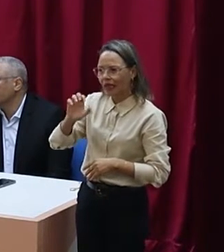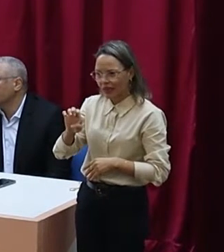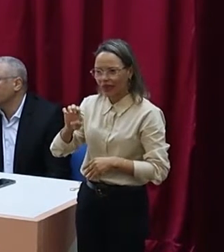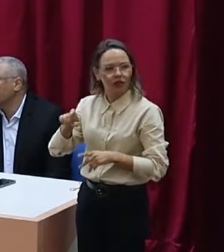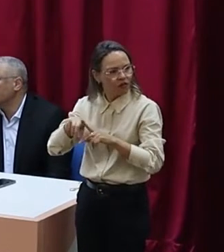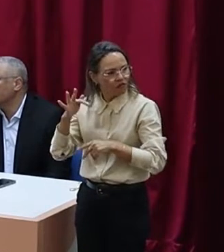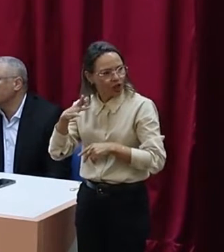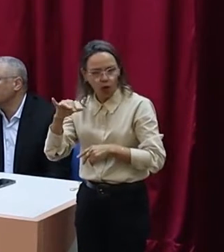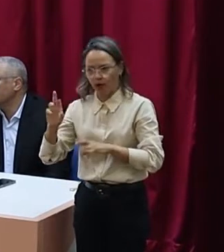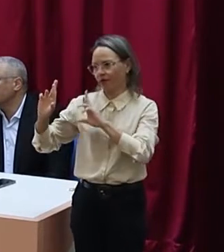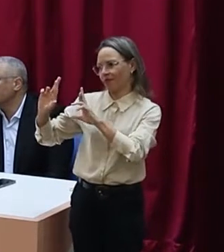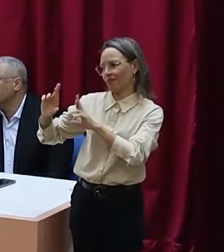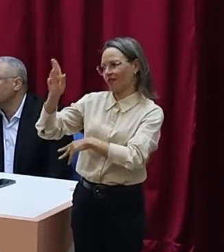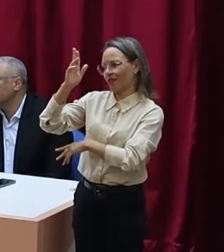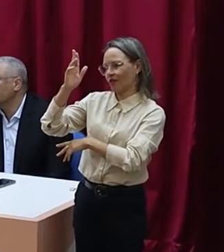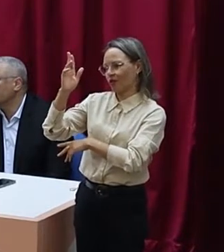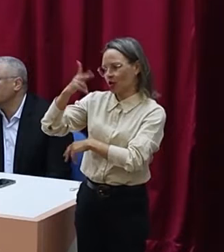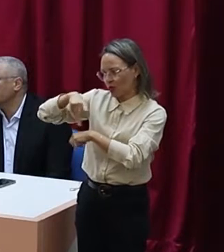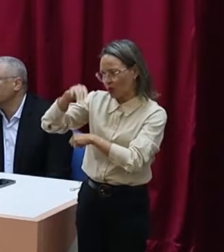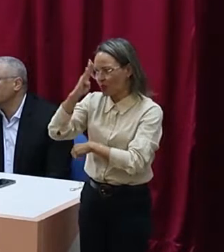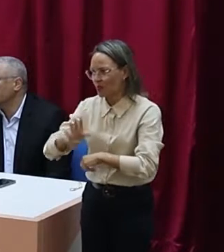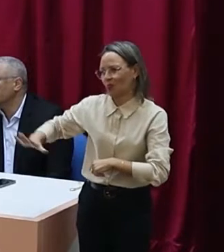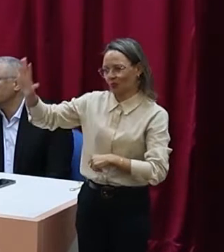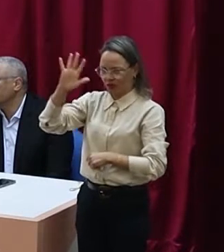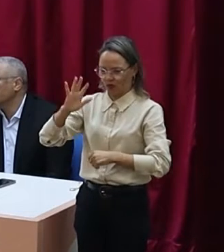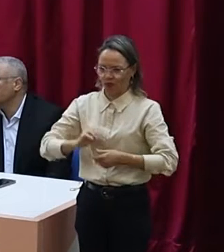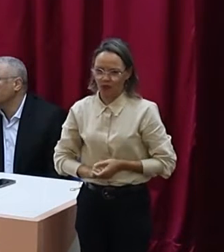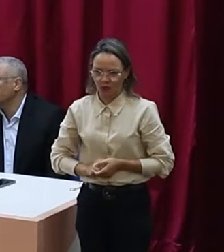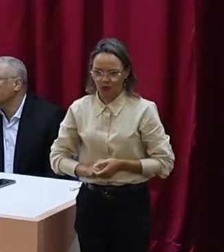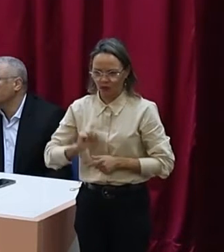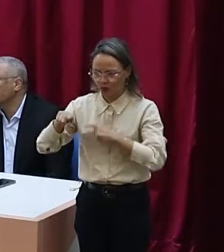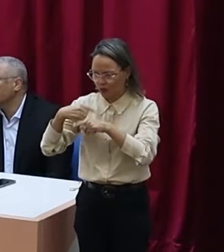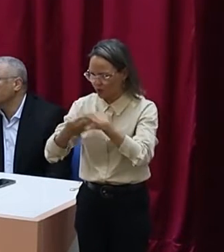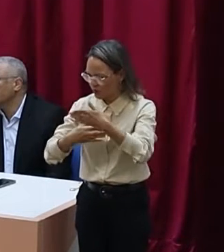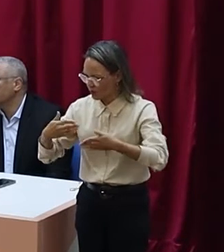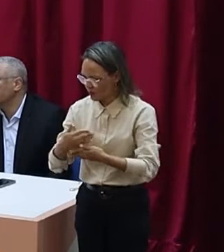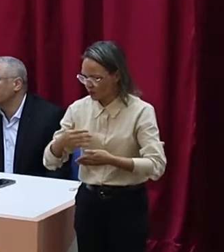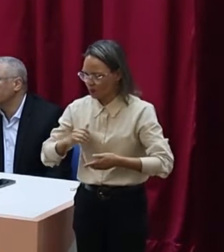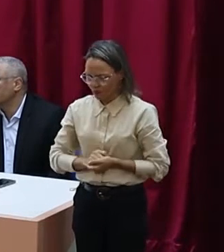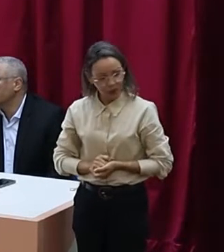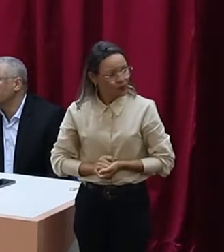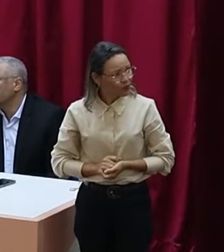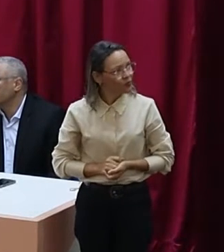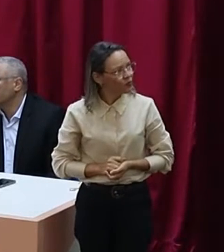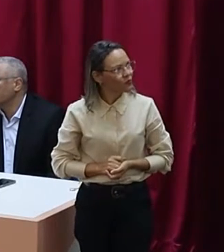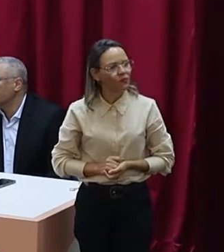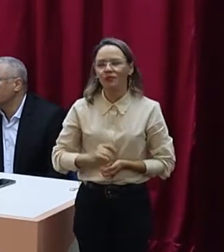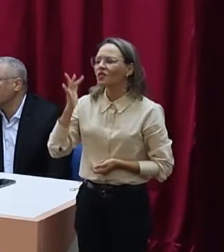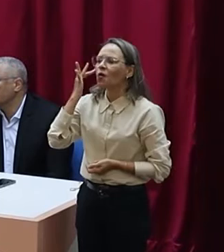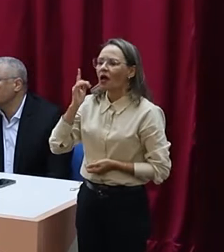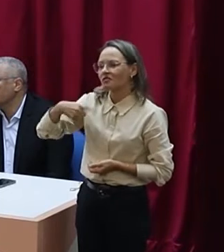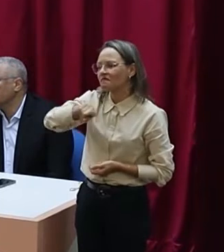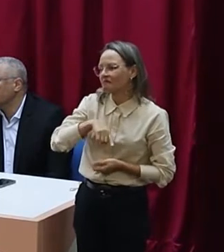muita esperança aí no país, na política do Brasil, né. Bom, o próximo slide. Eu acho que, para quem é do